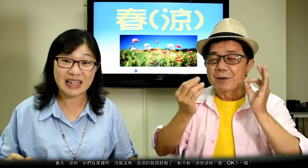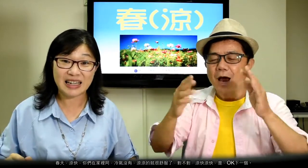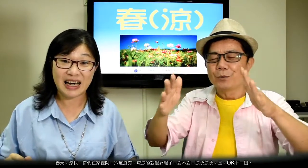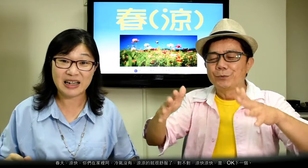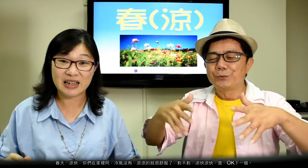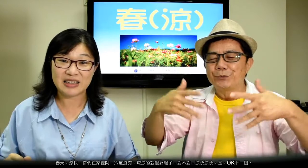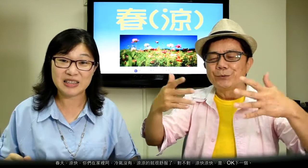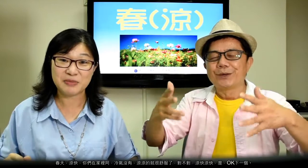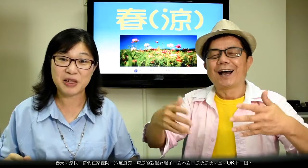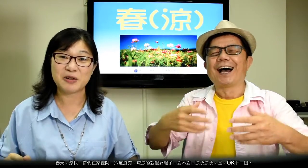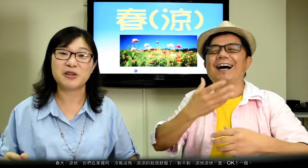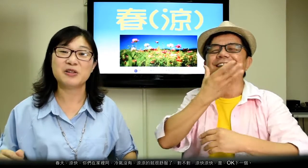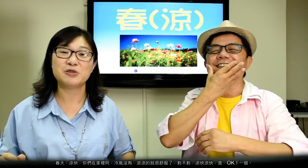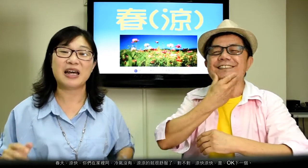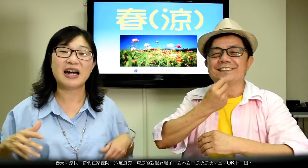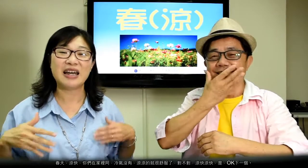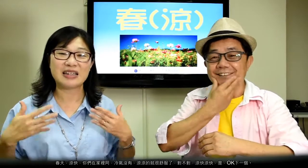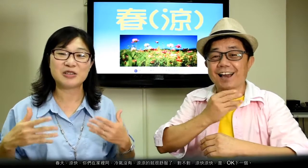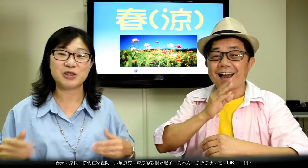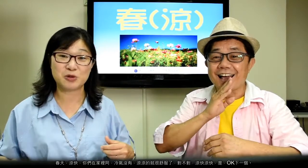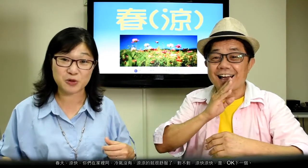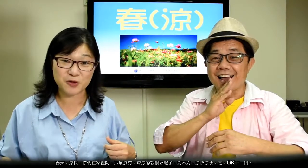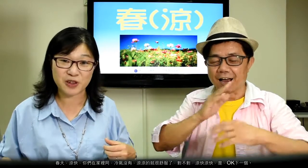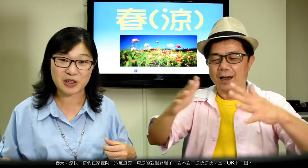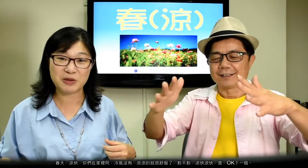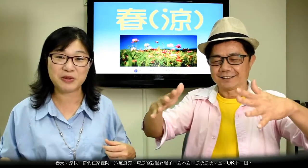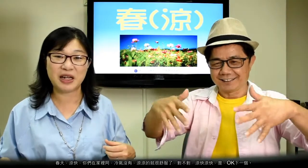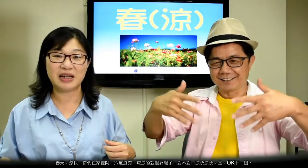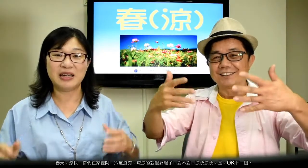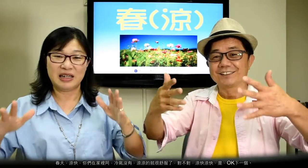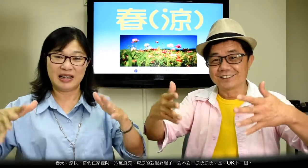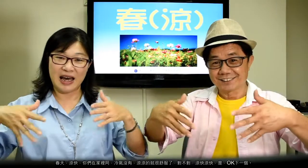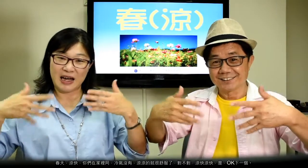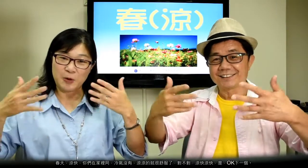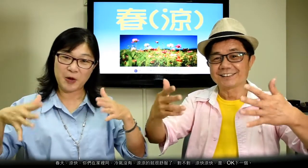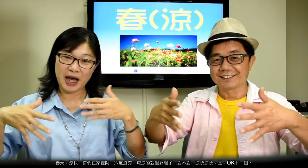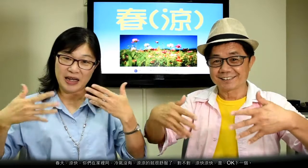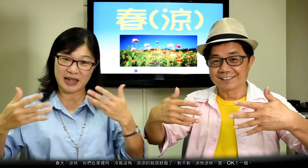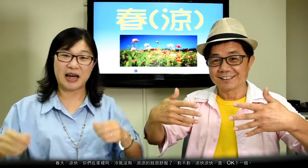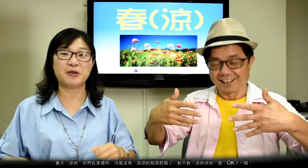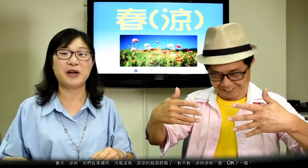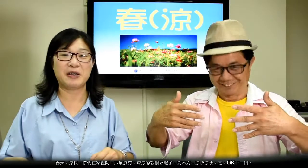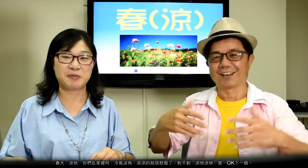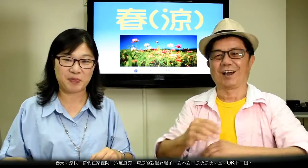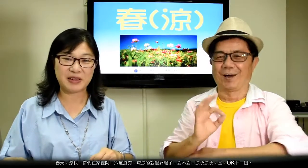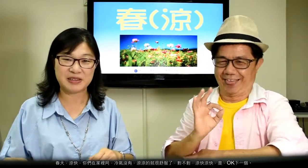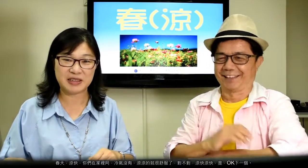啊，冷气没有，凉凉的就很舒服了，对不对？凉快，凉快，是